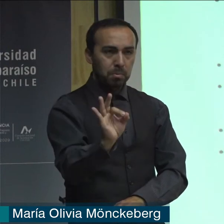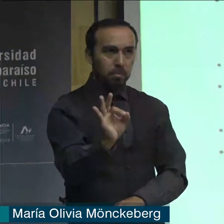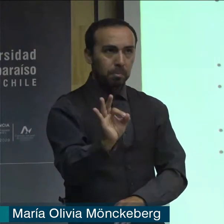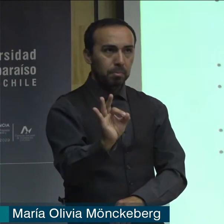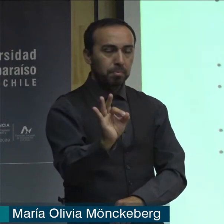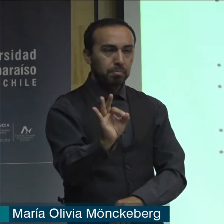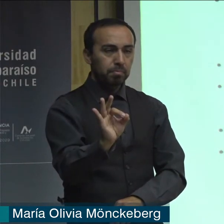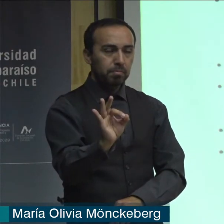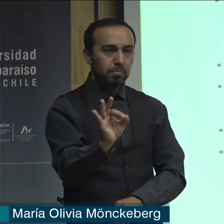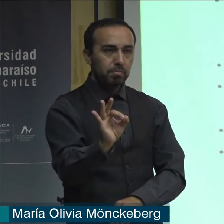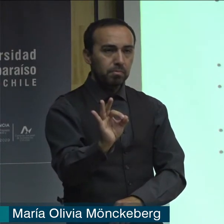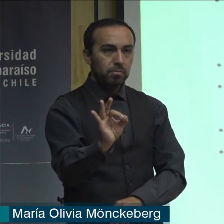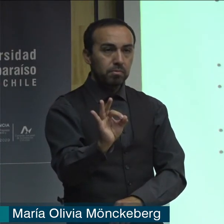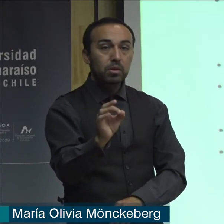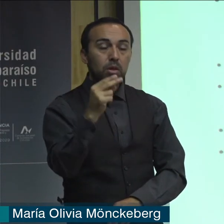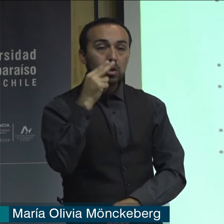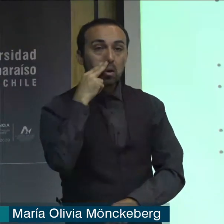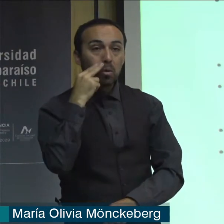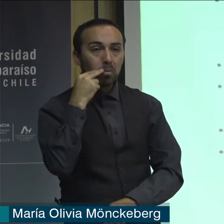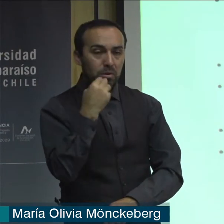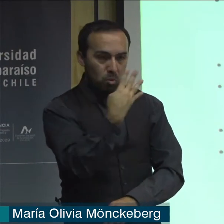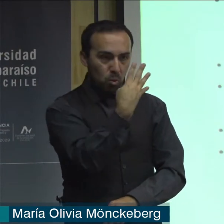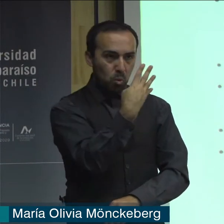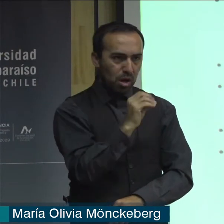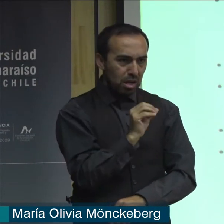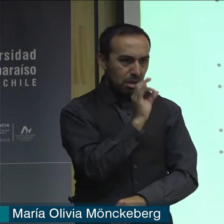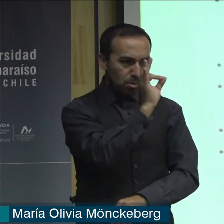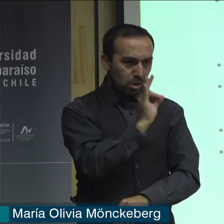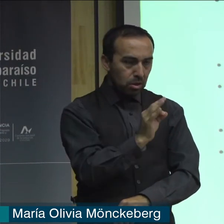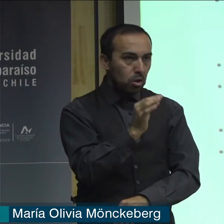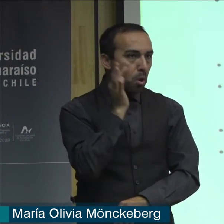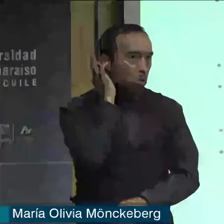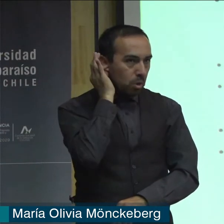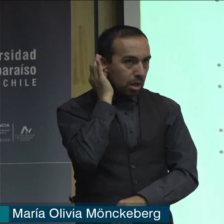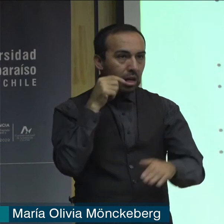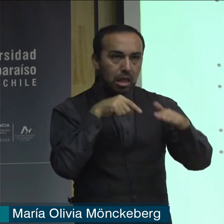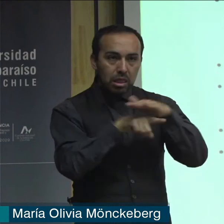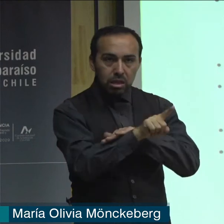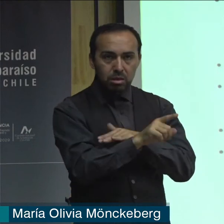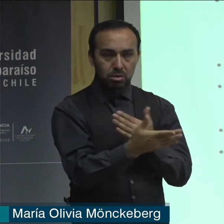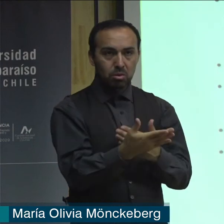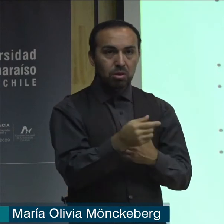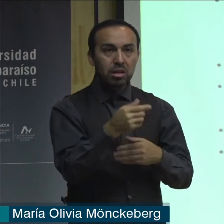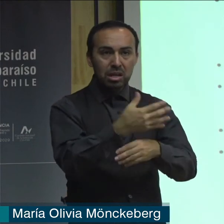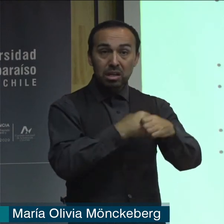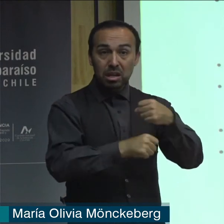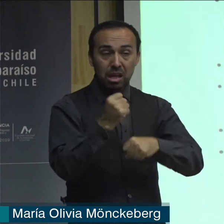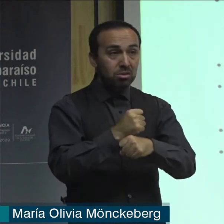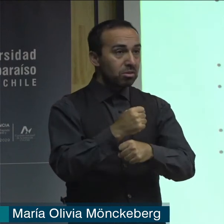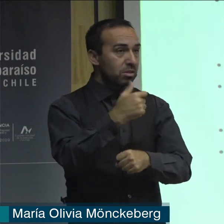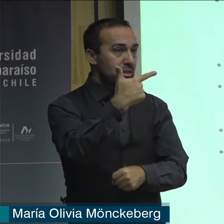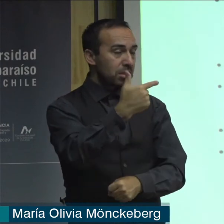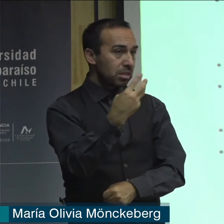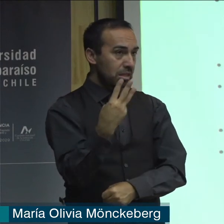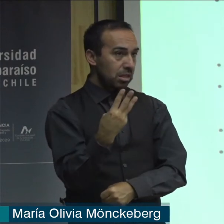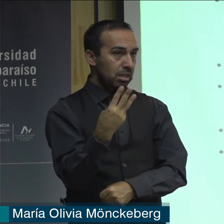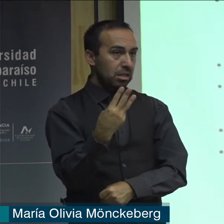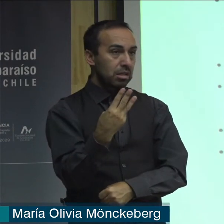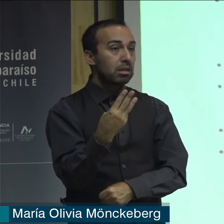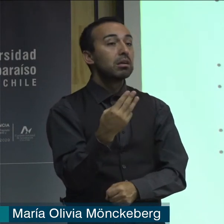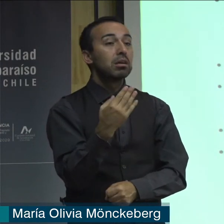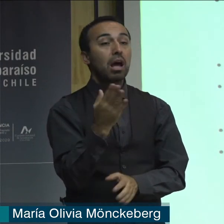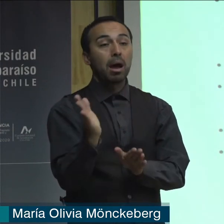de hombres y un 40% de mujeres en el 73 y las mujeres